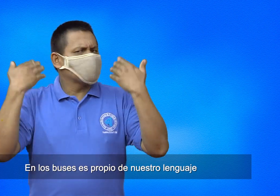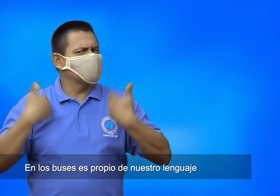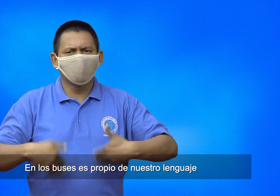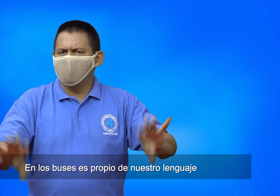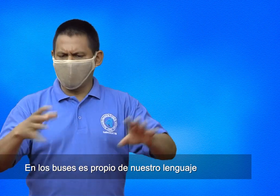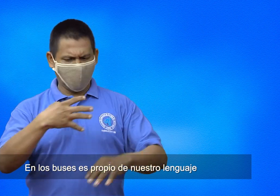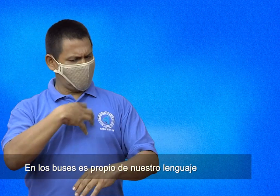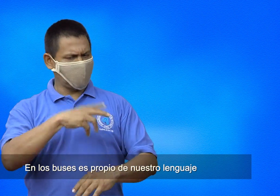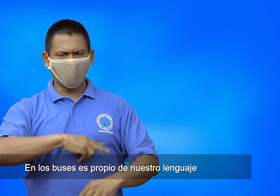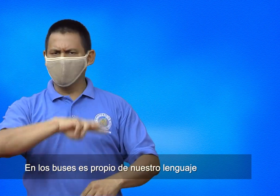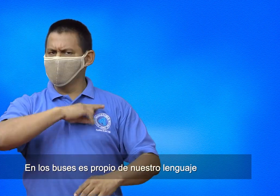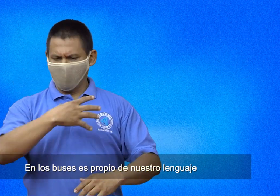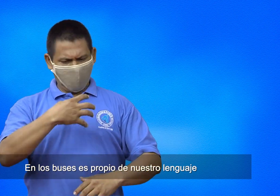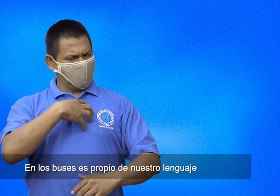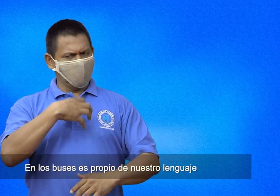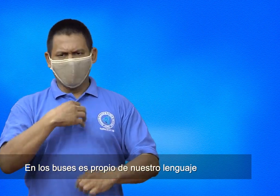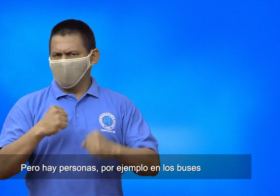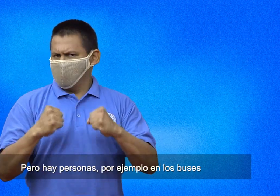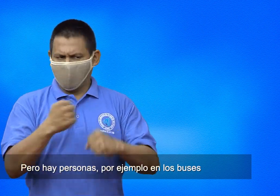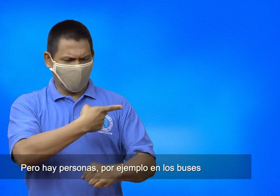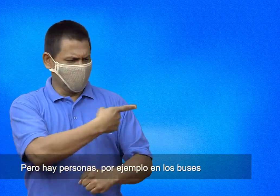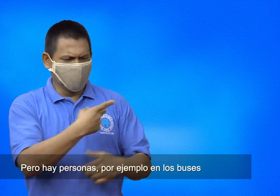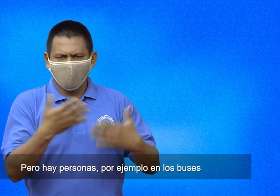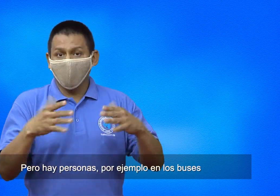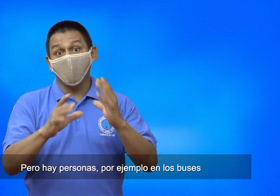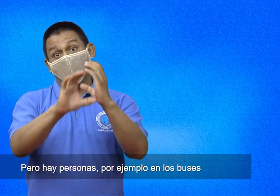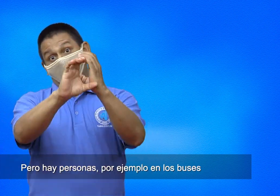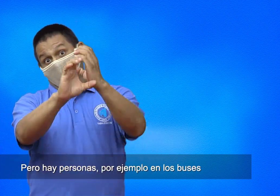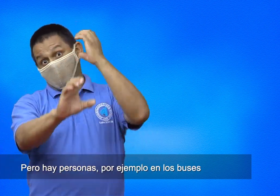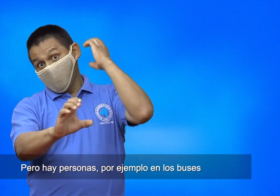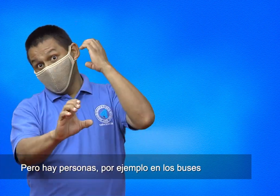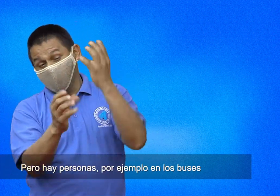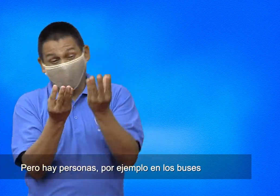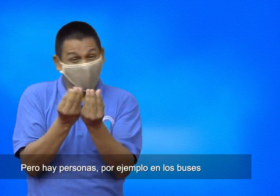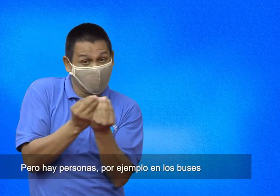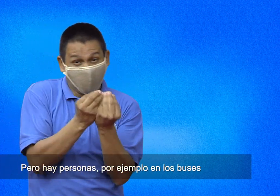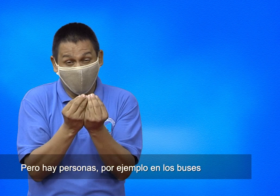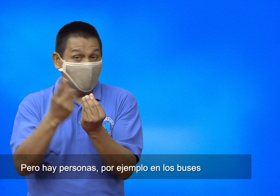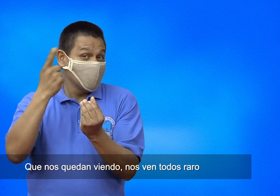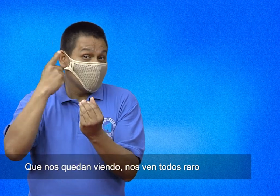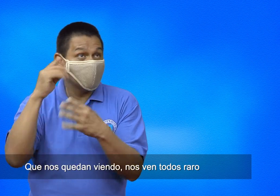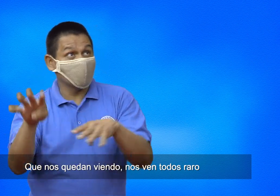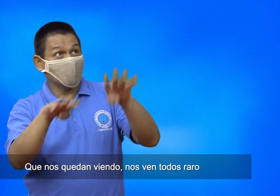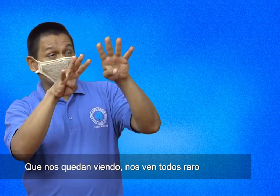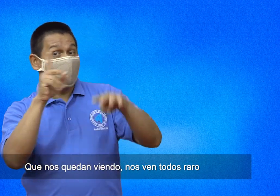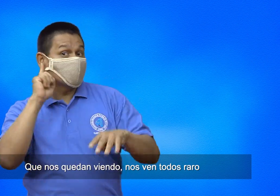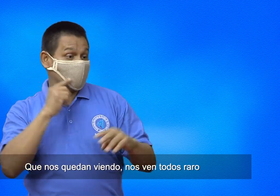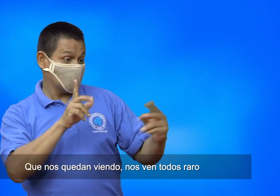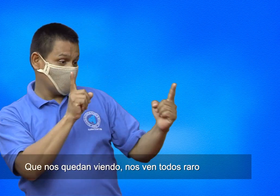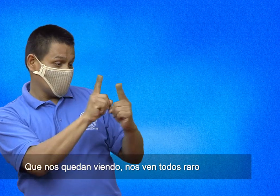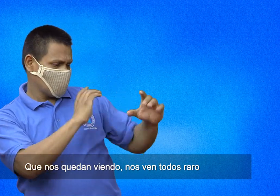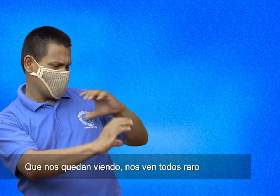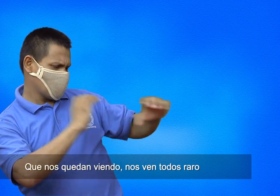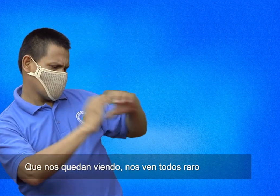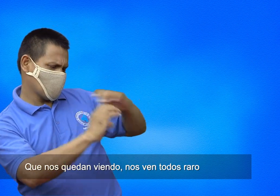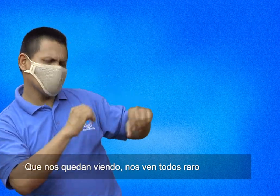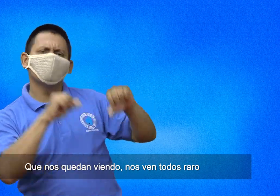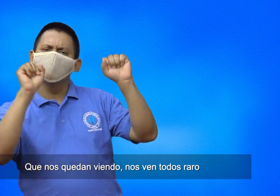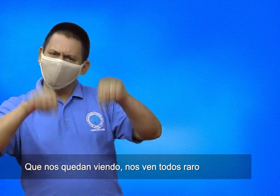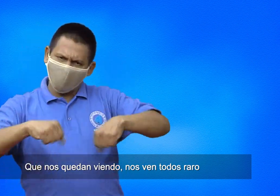es propio nuestro lenguaje pero hay personas por ejemplo en los buses que nos quedan viendo un aumento raro pero